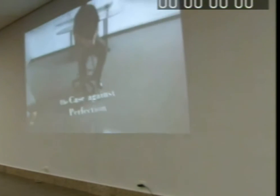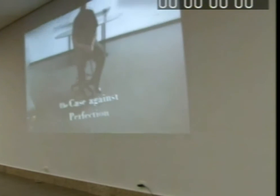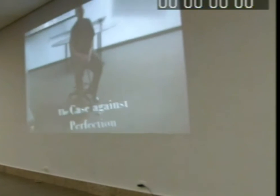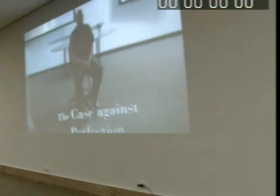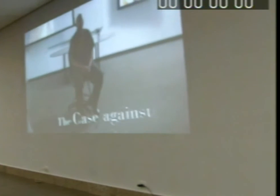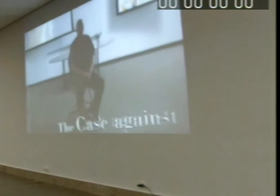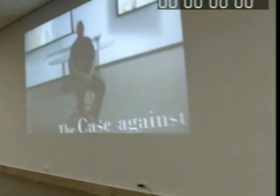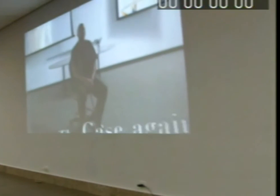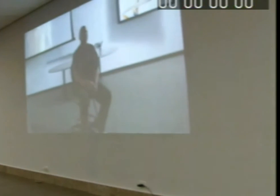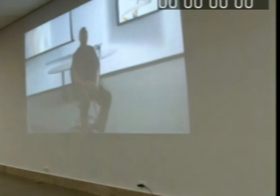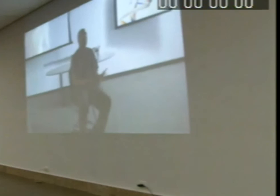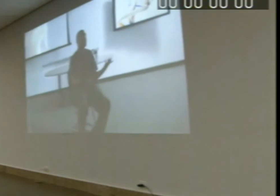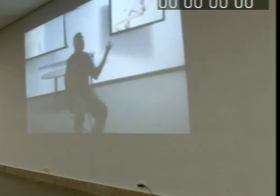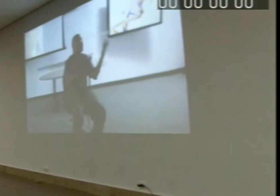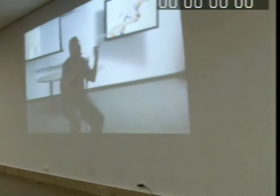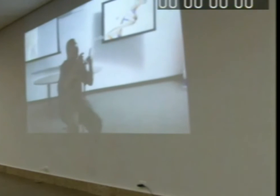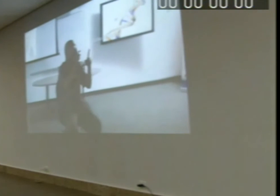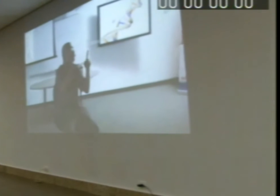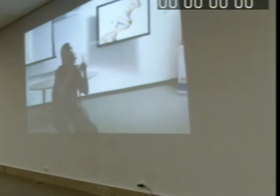i